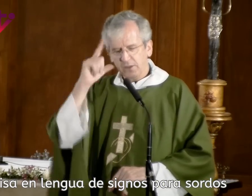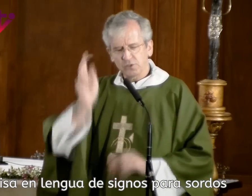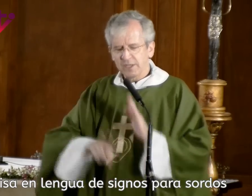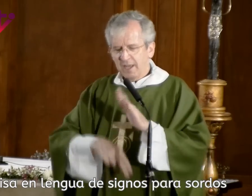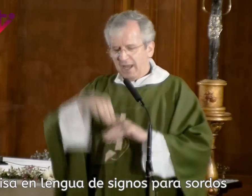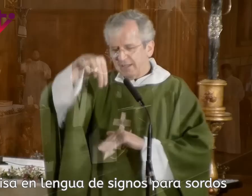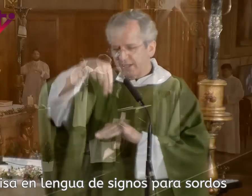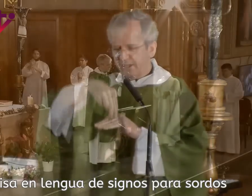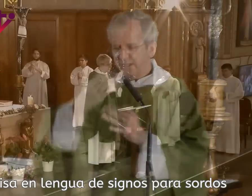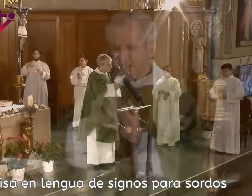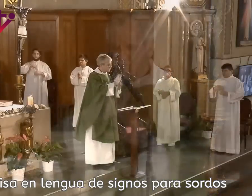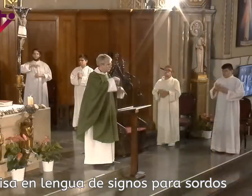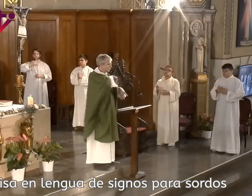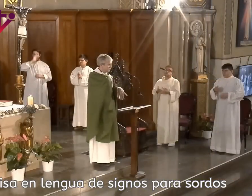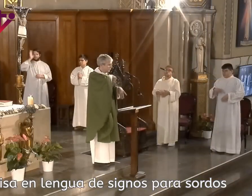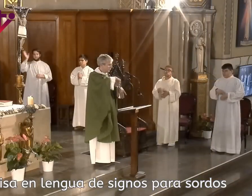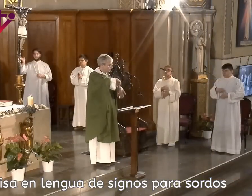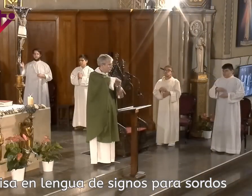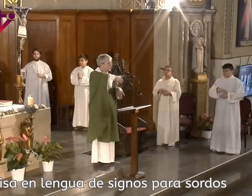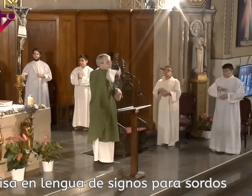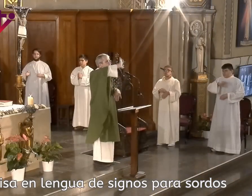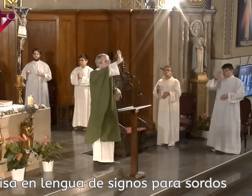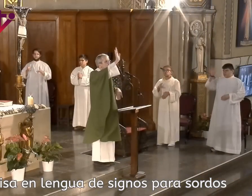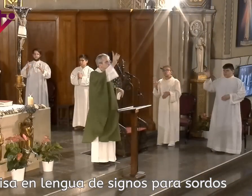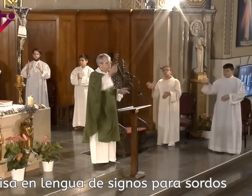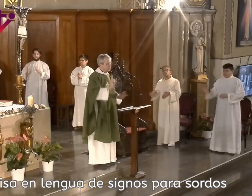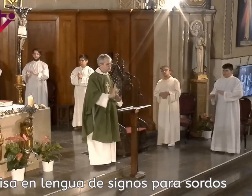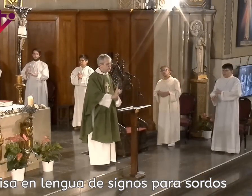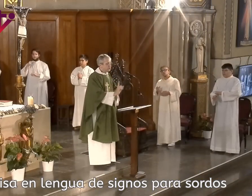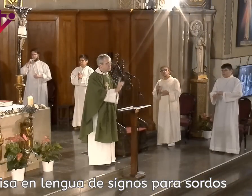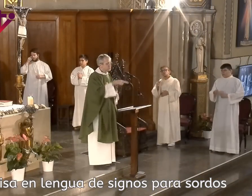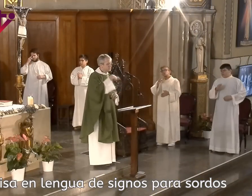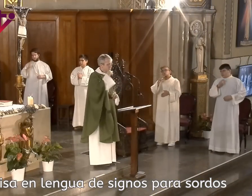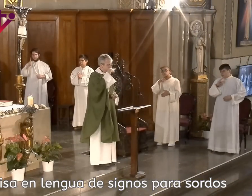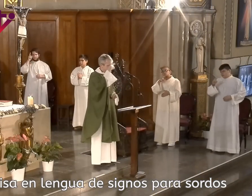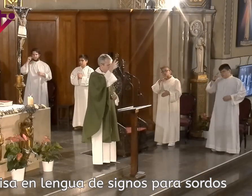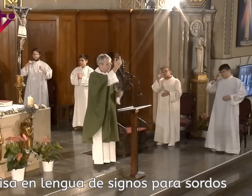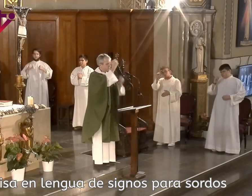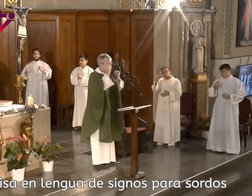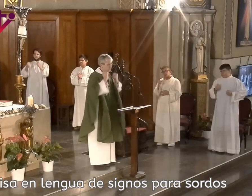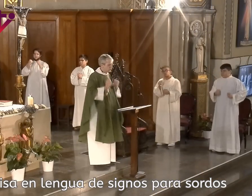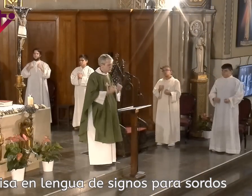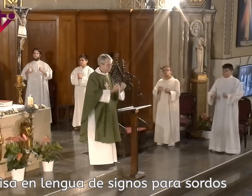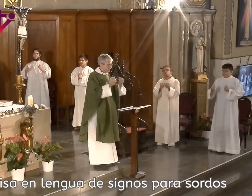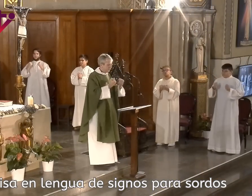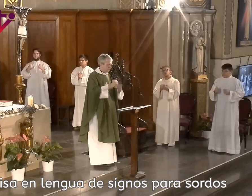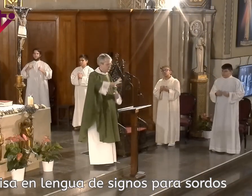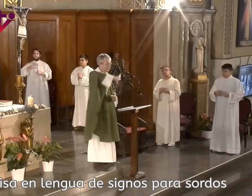infiernos. Al tercer día resucitó de entre los muertos, subió a los cielos y está sentado a la derecha de Dios Padre